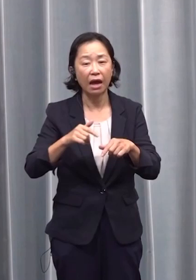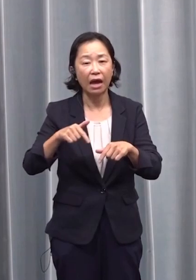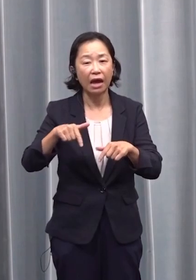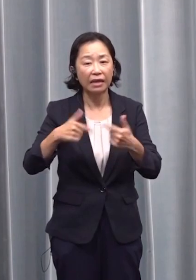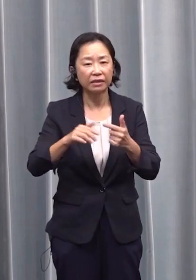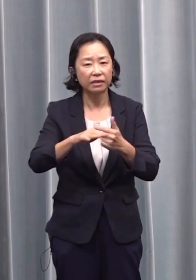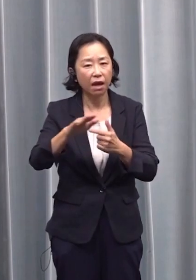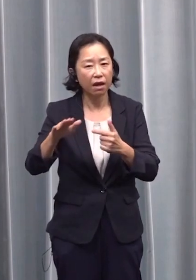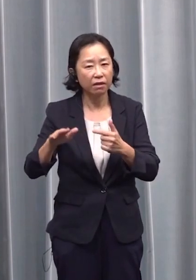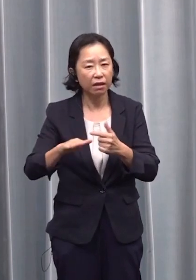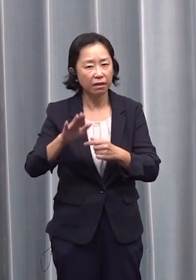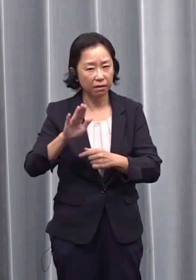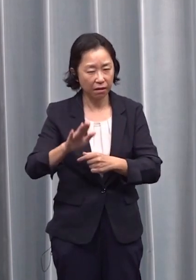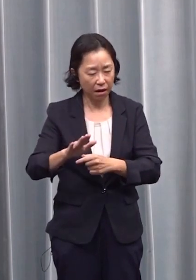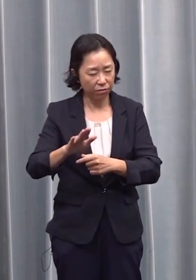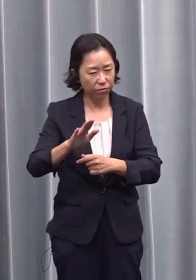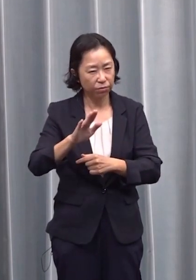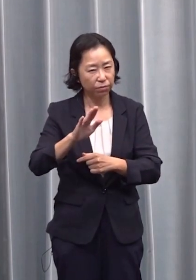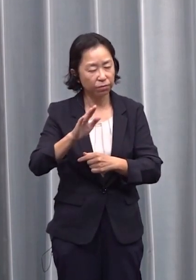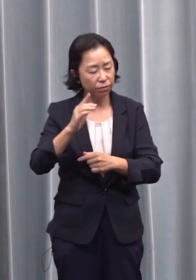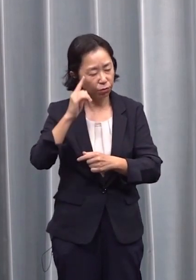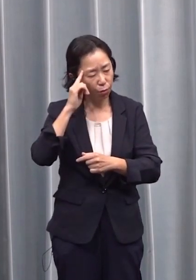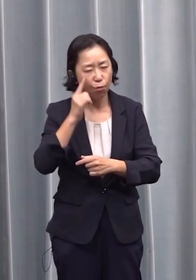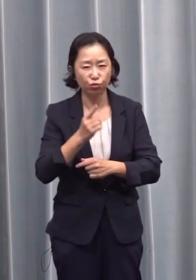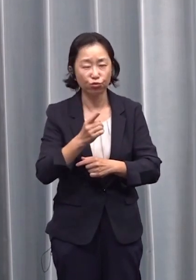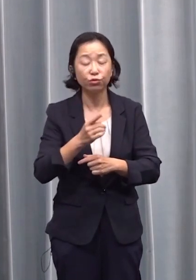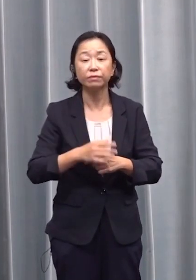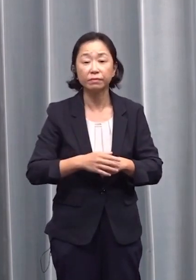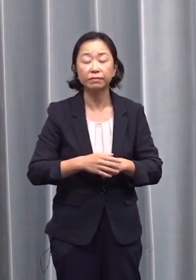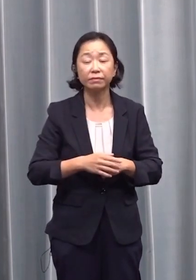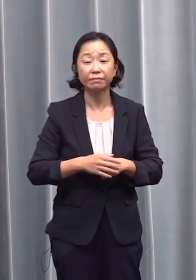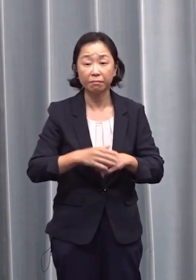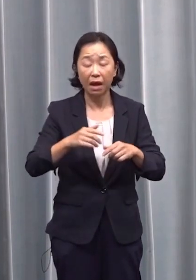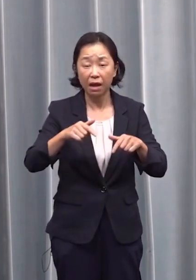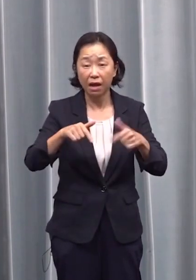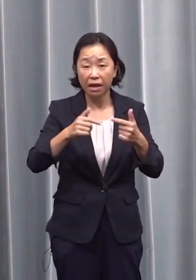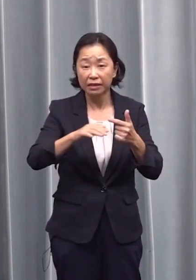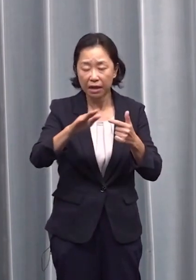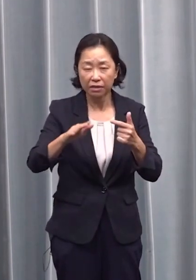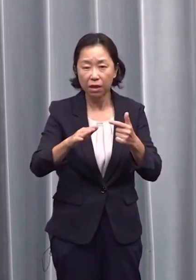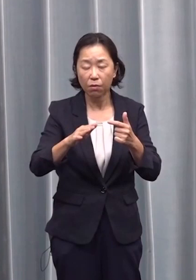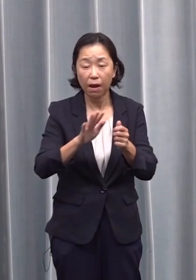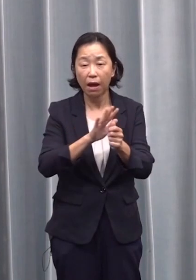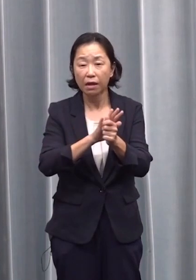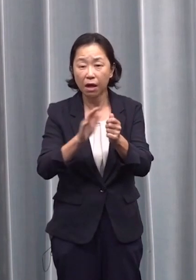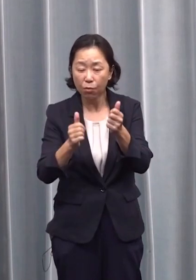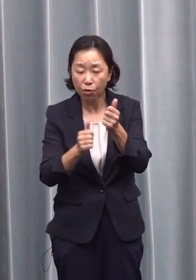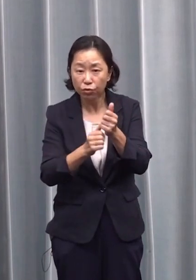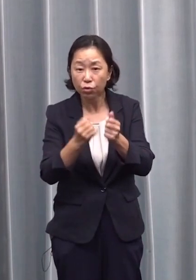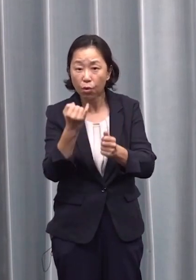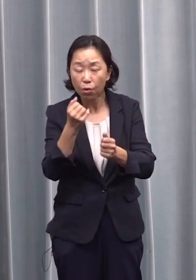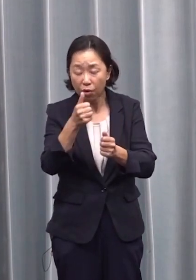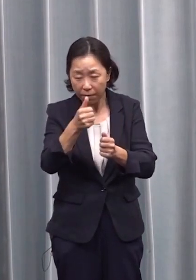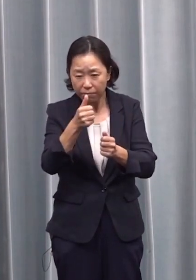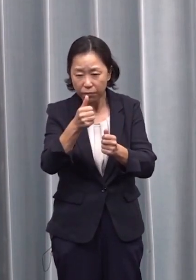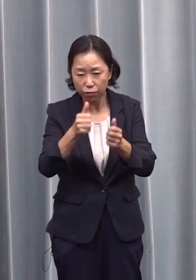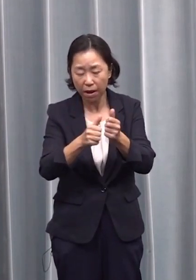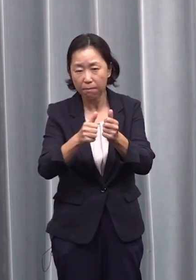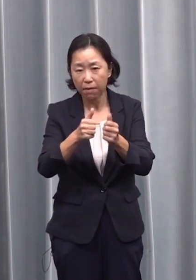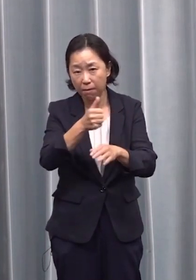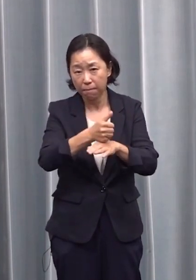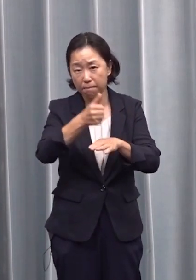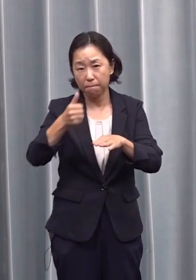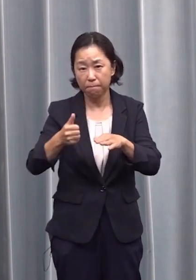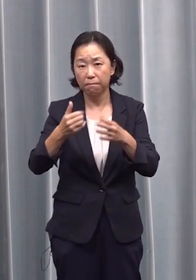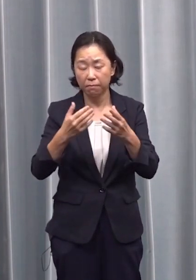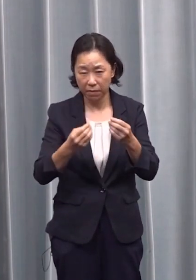でしょうか。で、まあ、官房副長官は退かれましたけれども、相変わらず党のこの要職に岸田総理が彼